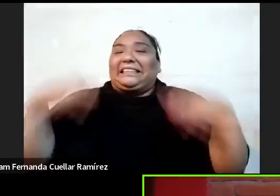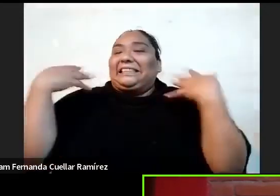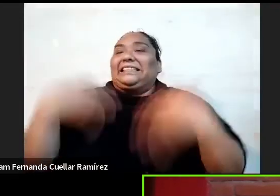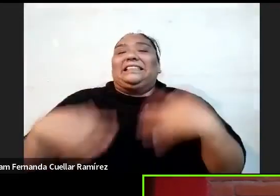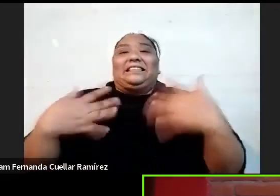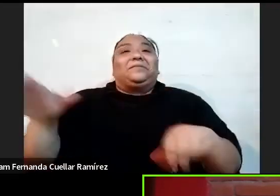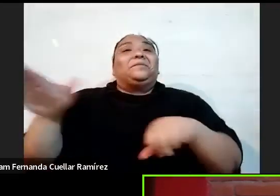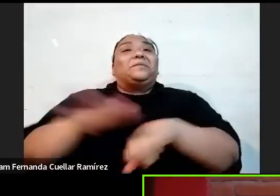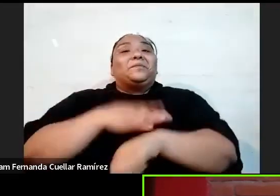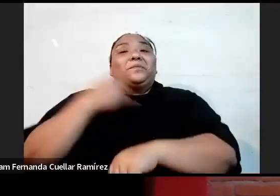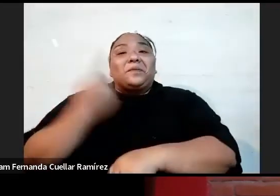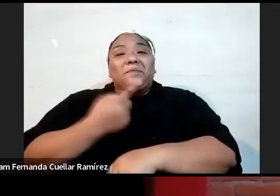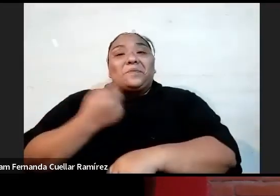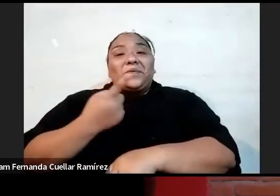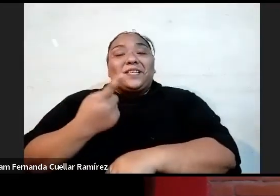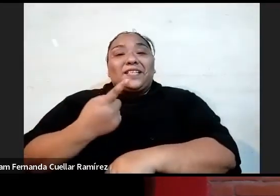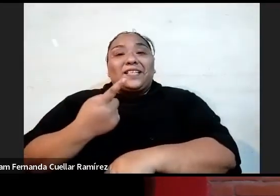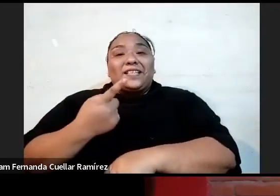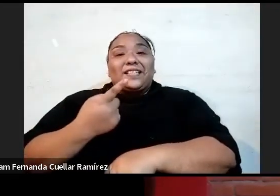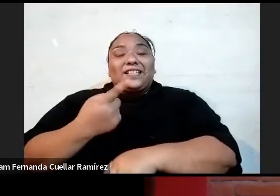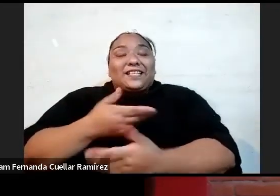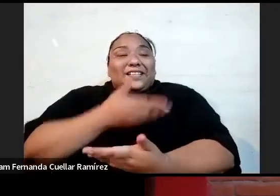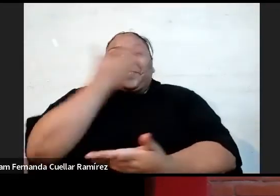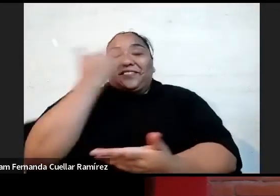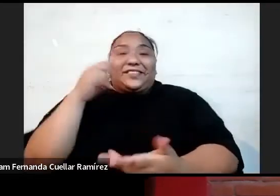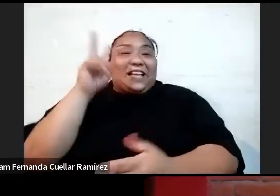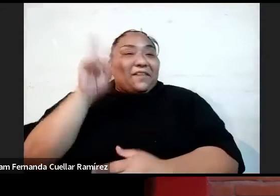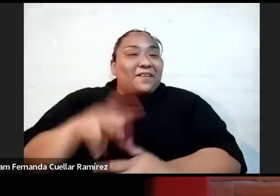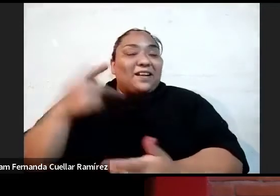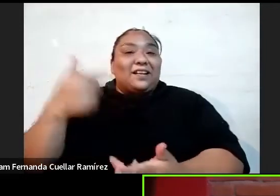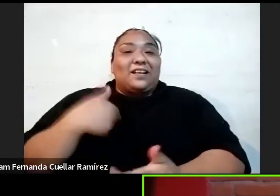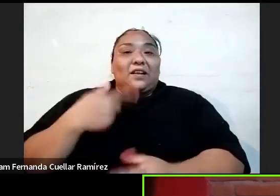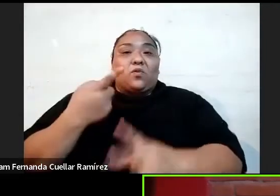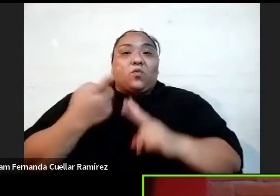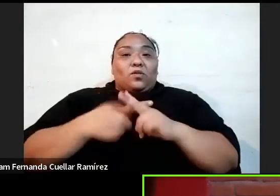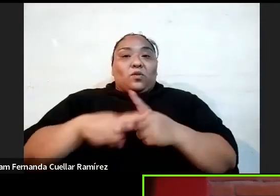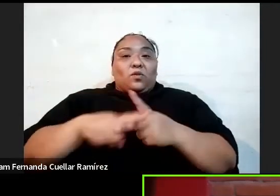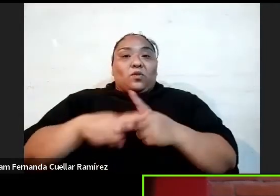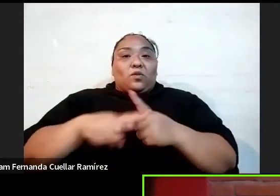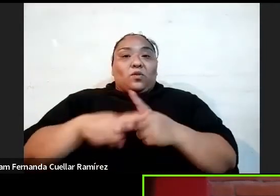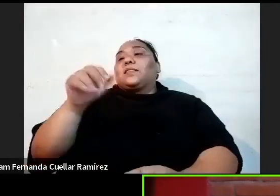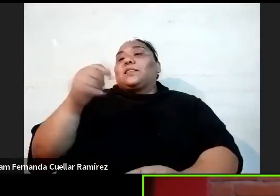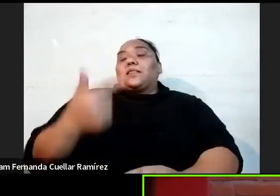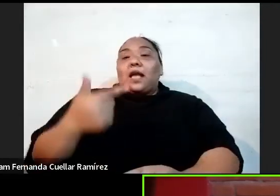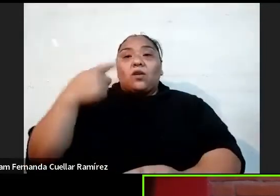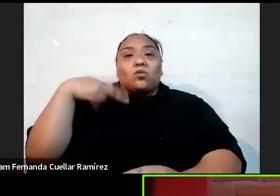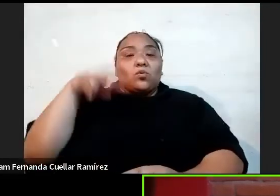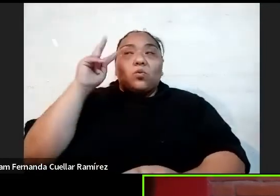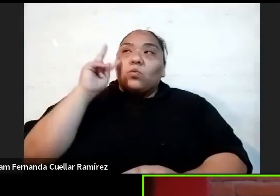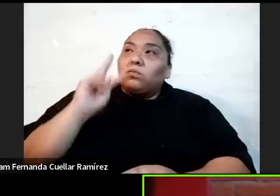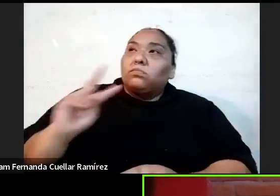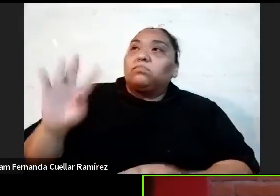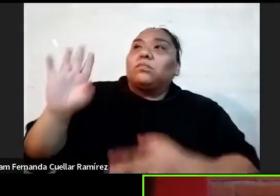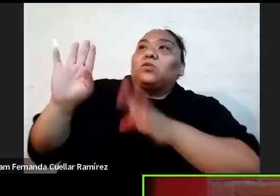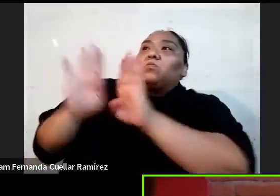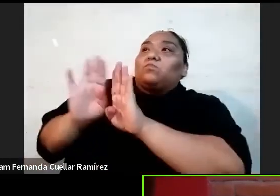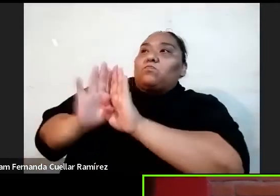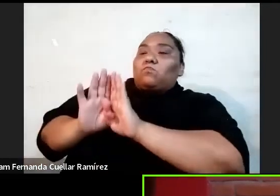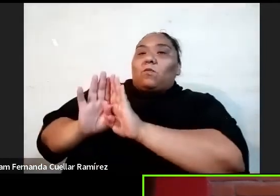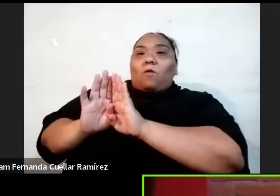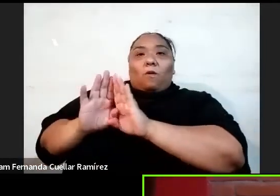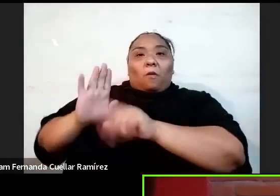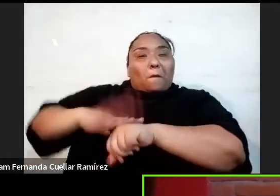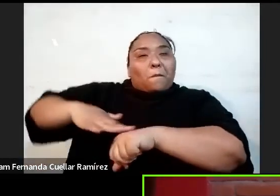porque no sé, como que al principio el drag lo veía como una cosa más